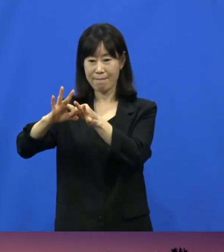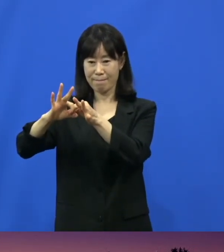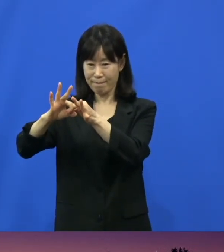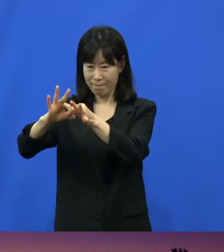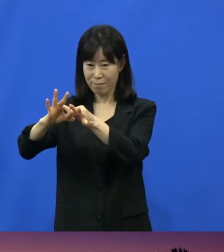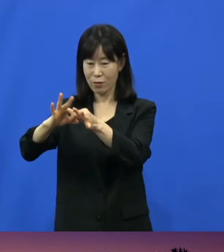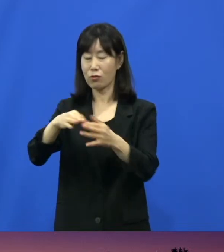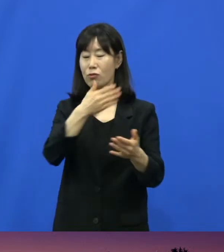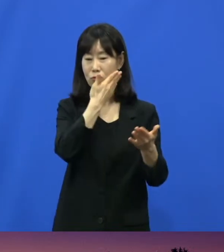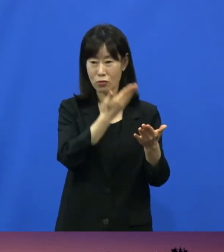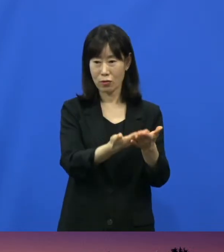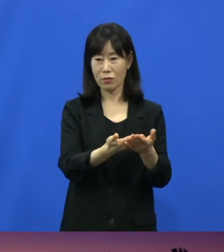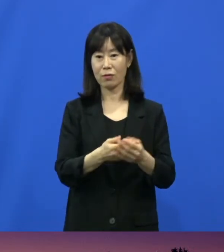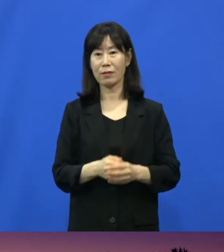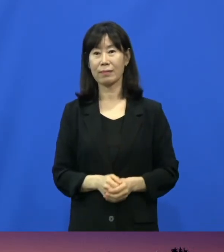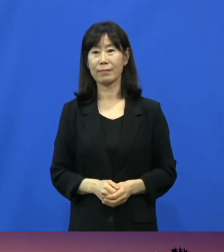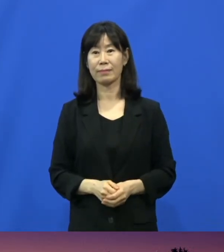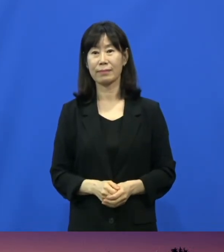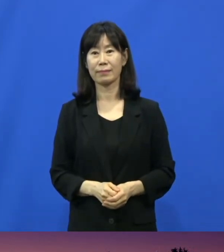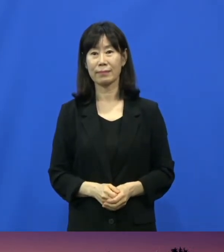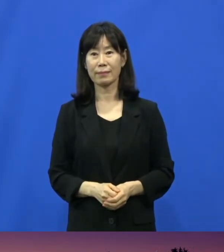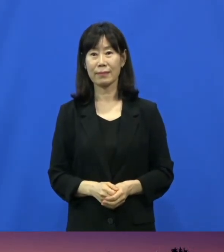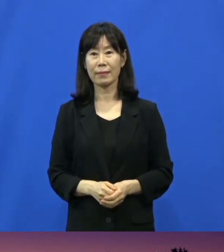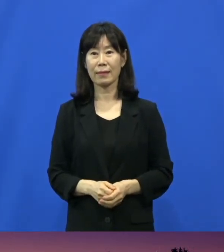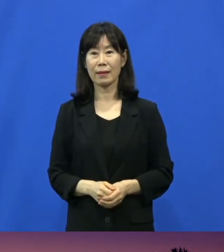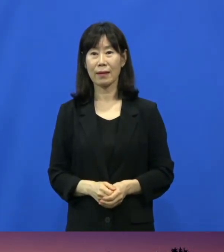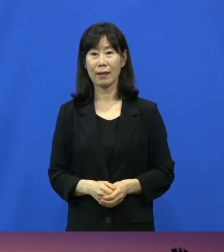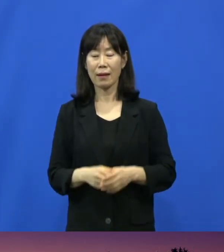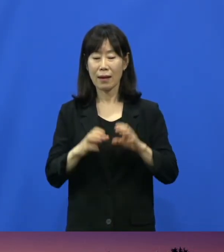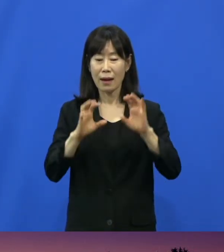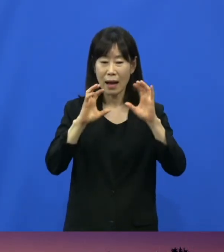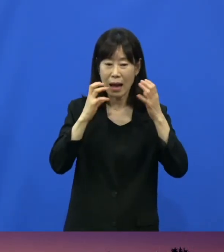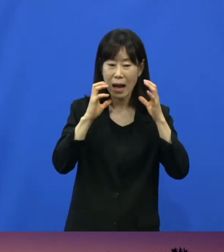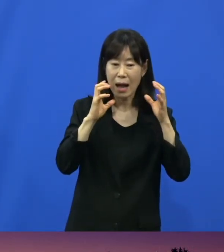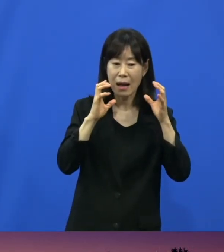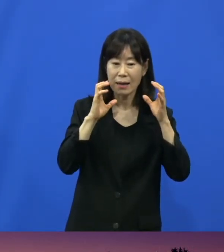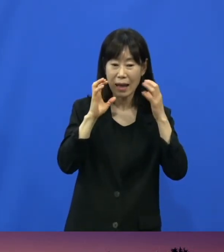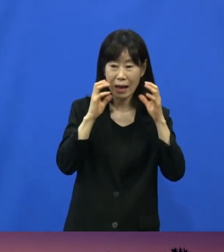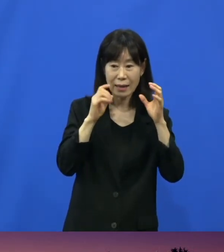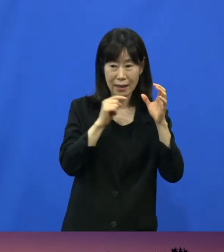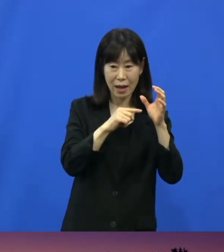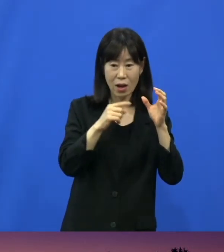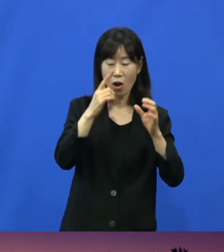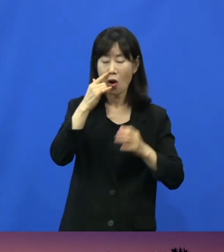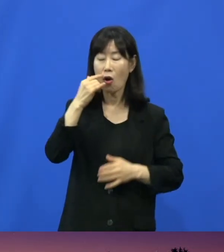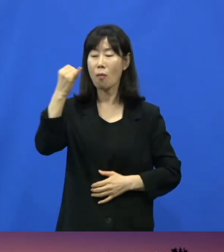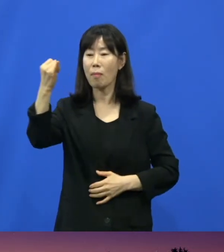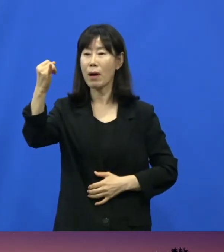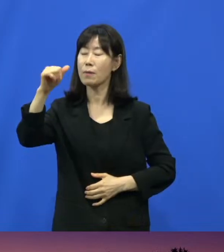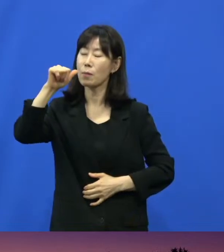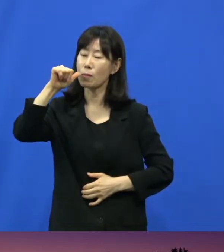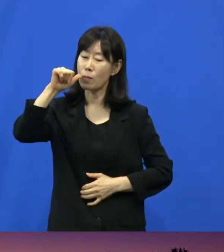그러므로 이 시작점이 뭐예요? 엄마의 젖을 충분히 뭐예요? 여기 젖을 뗀, 이게 중요해요.